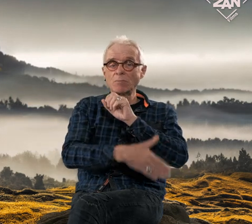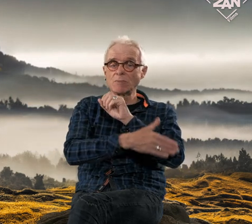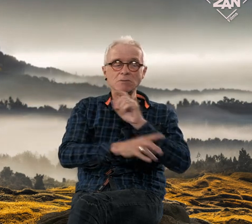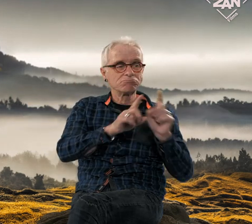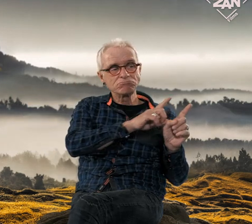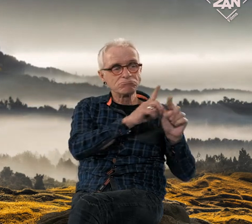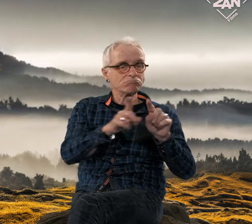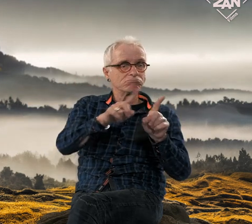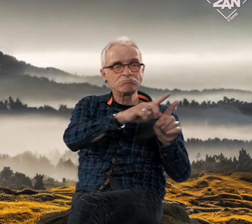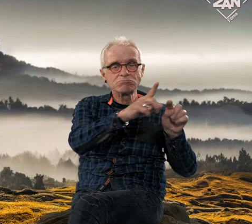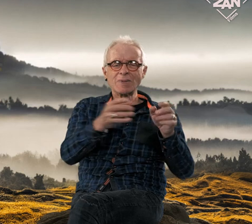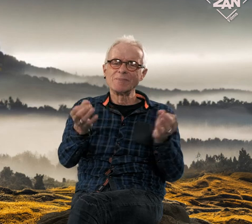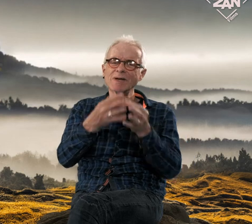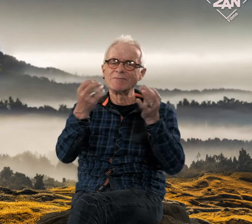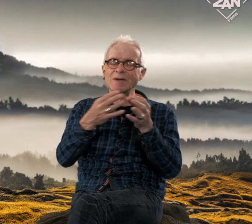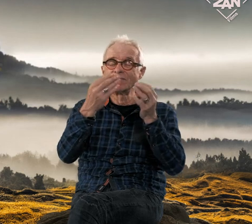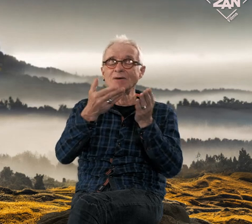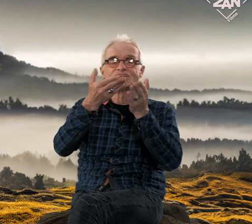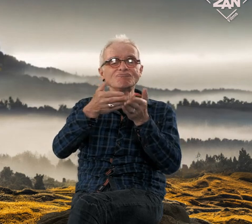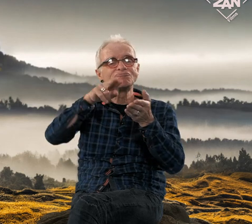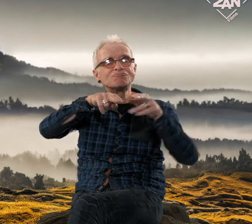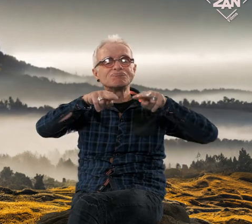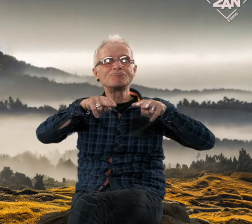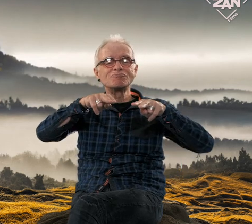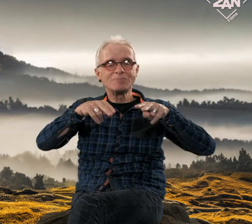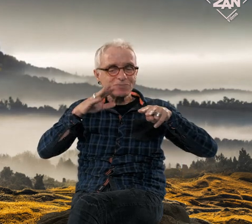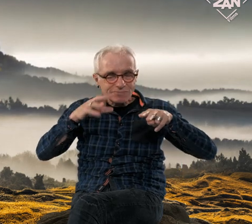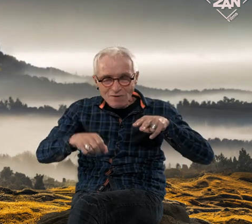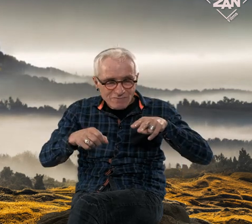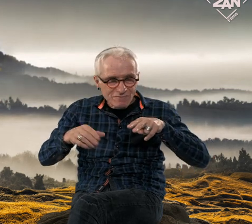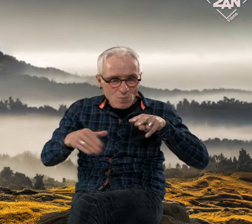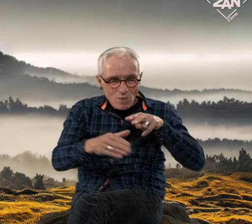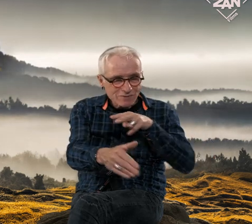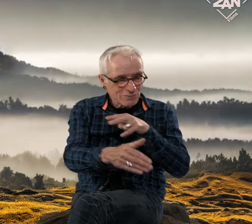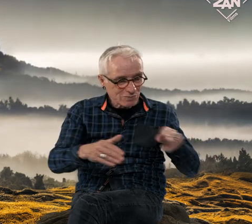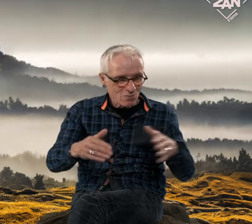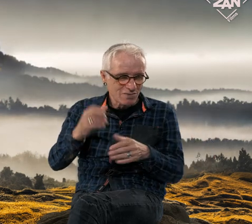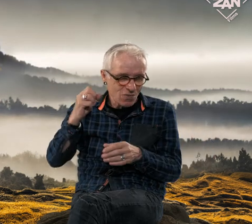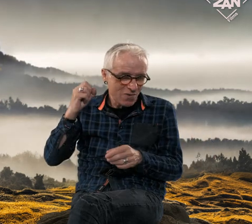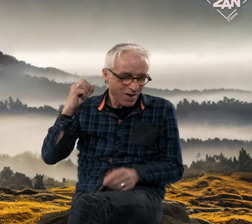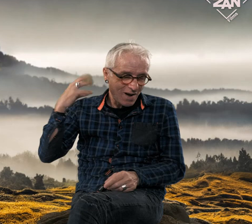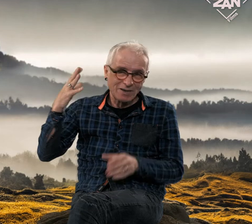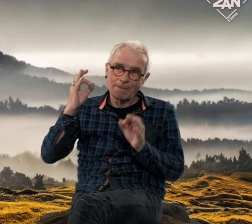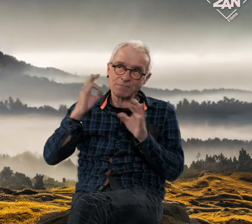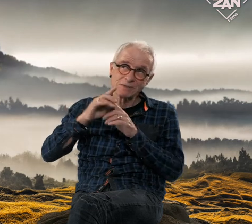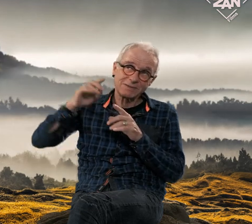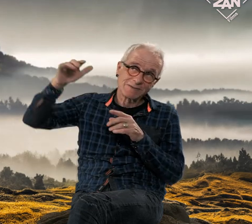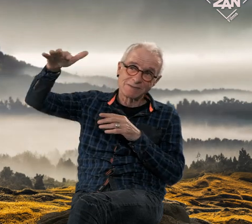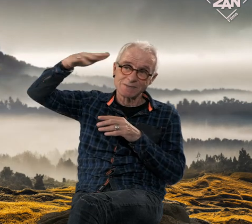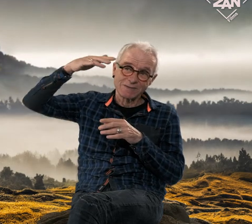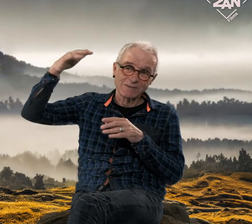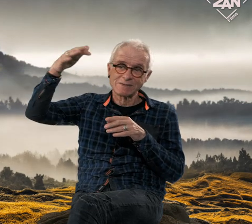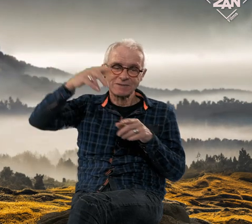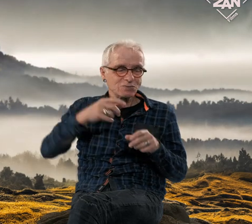D'autres fois, étendu sur le bord d'une chaloupe, il regardait les poissons vagabonder dans l'eau, clair comme le ciel. Souvent,